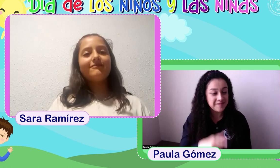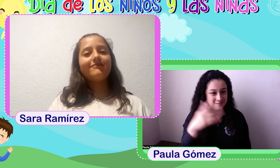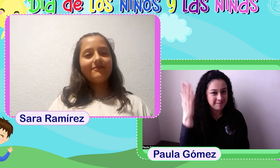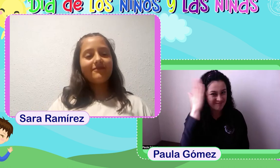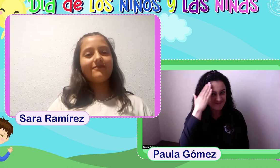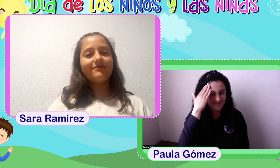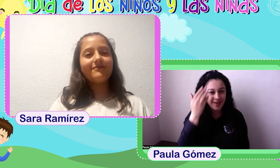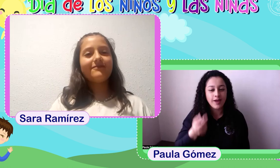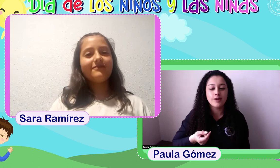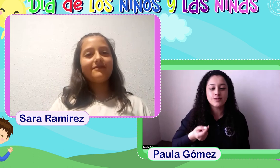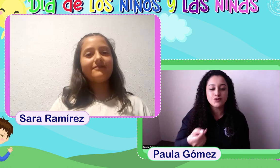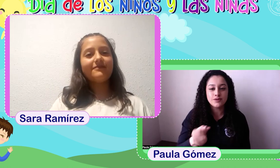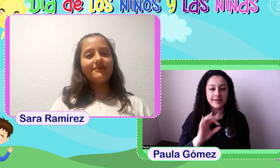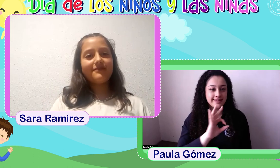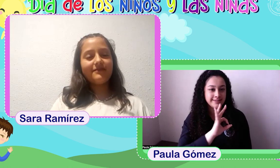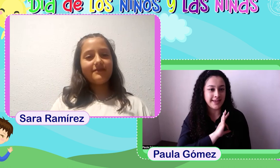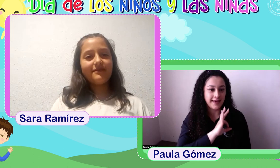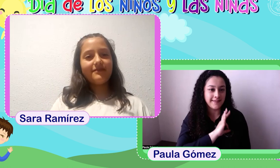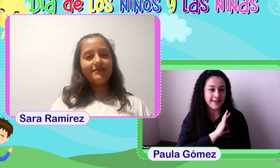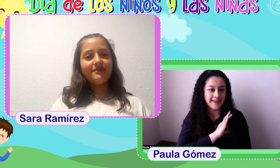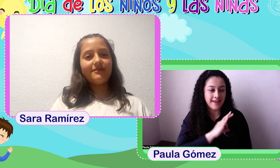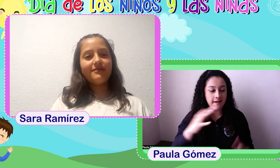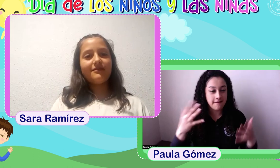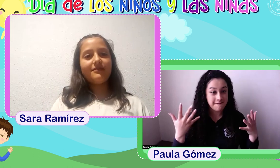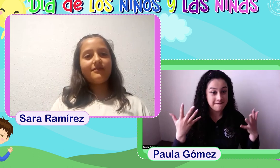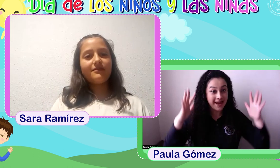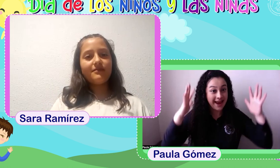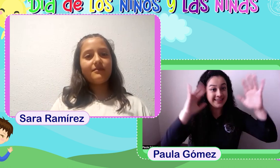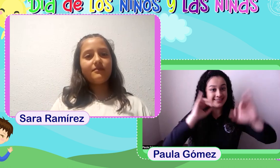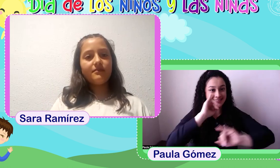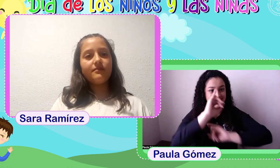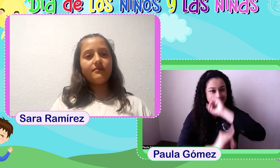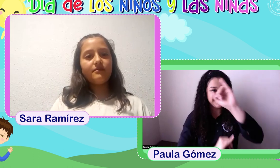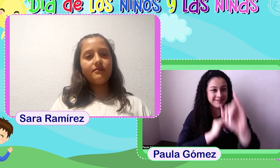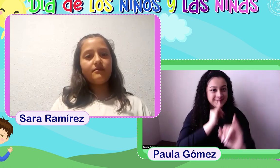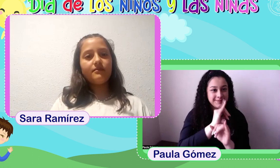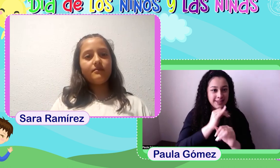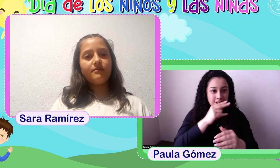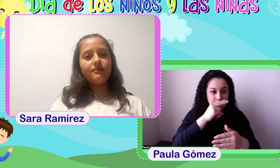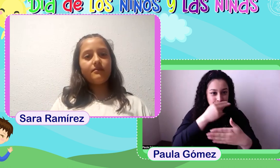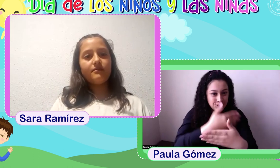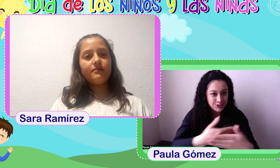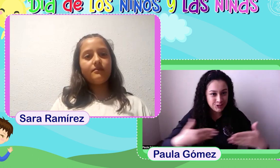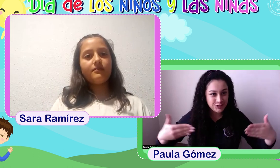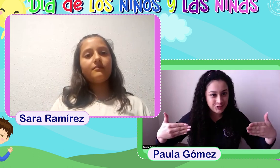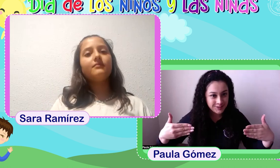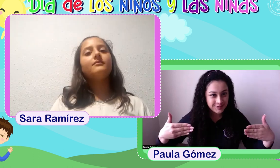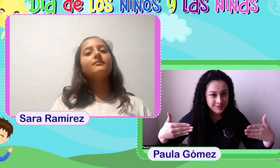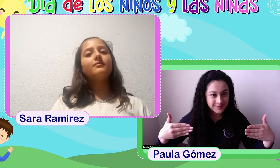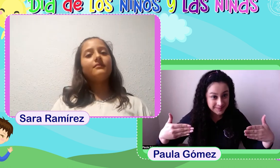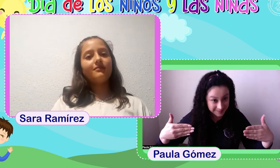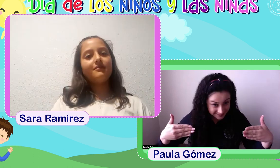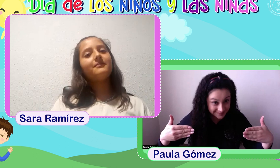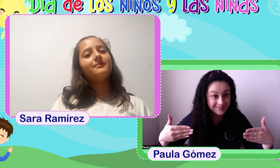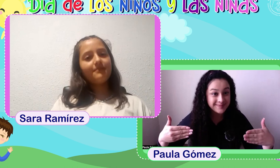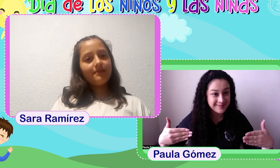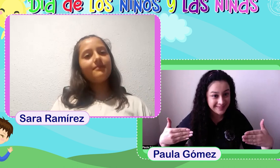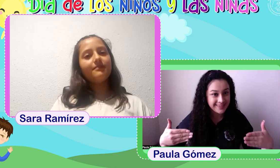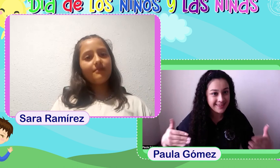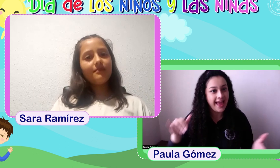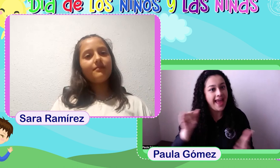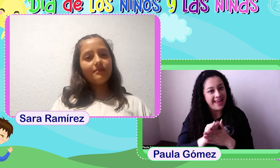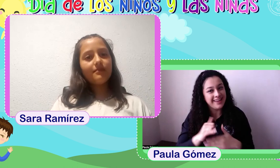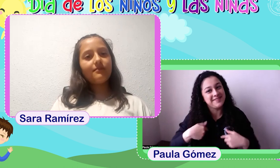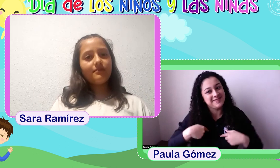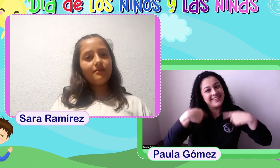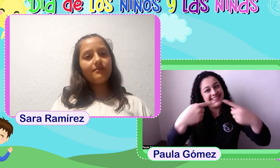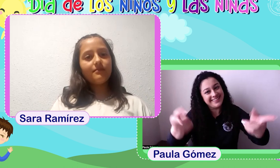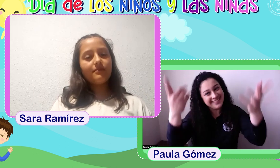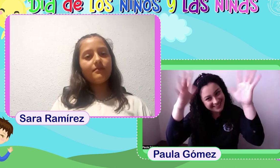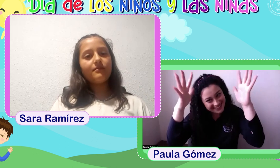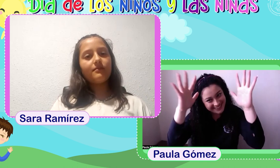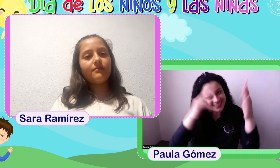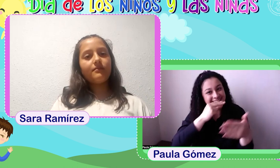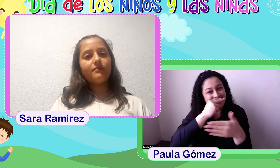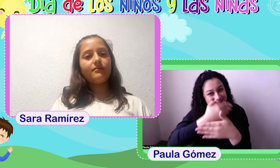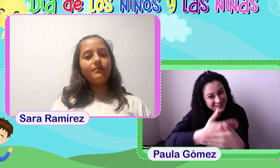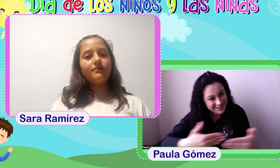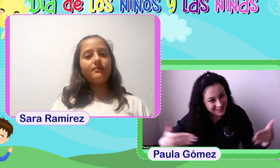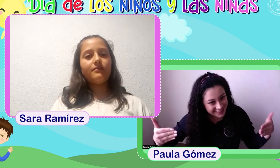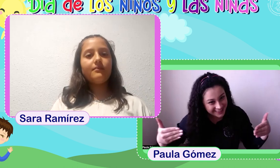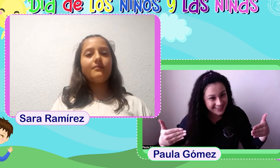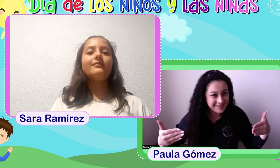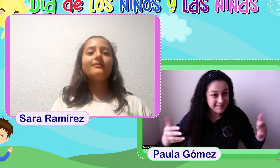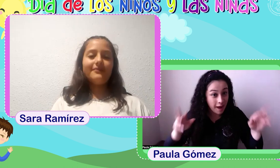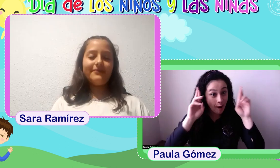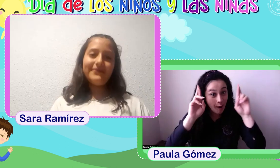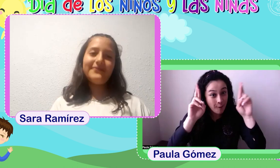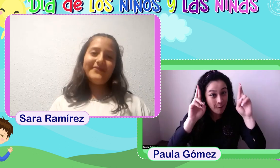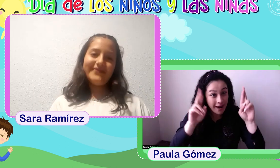Excelente. Sabes que el próximo sábado es el Día Internacional de los Niños. Entonces, felicitaciones en el Día de los